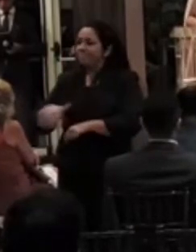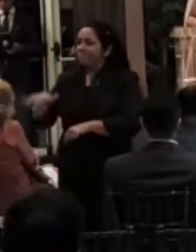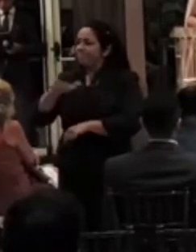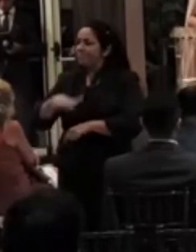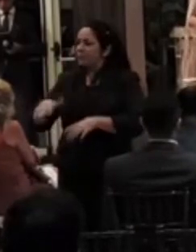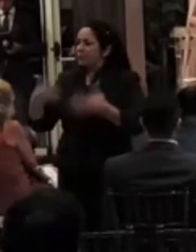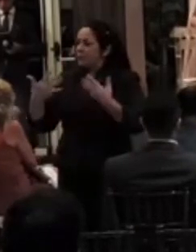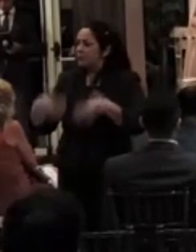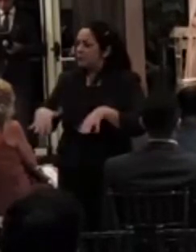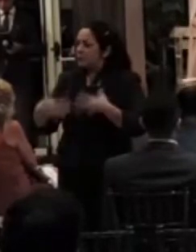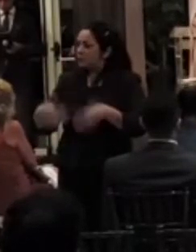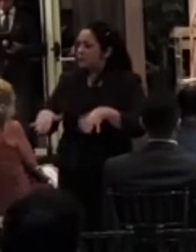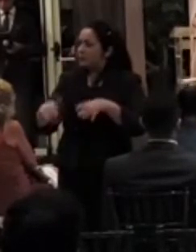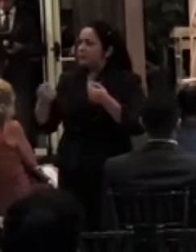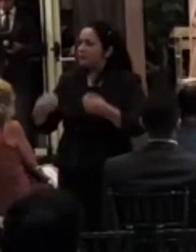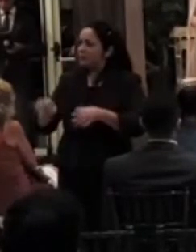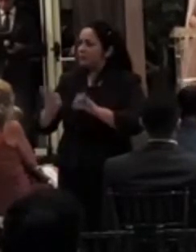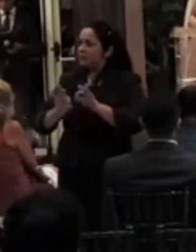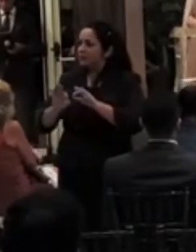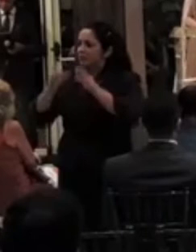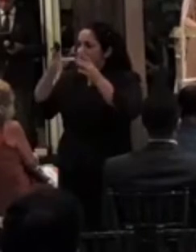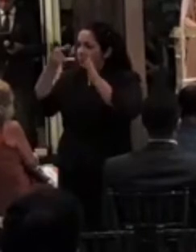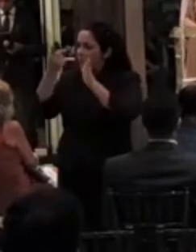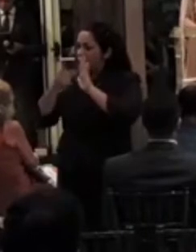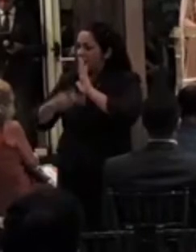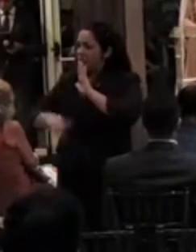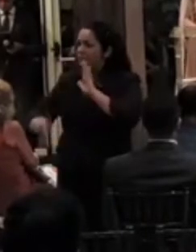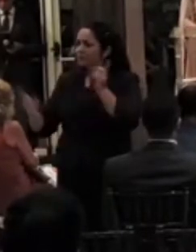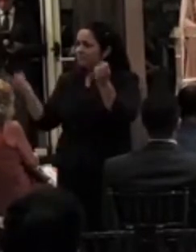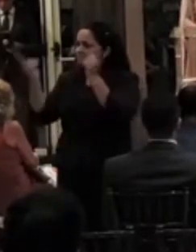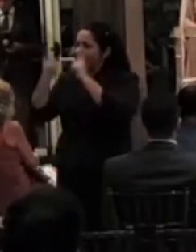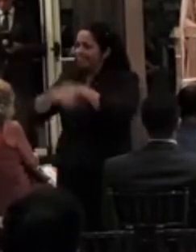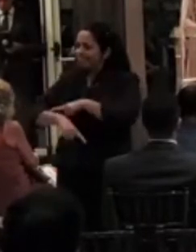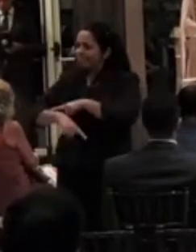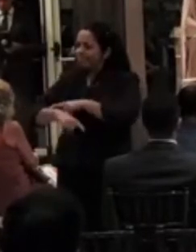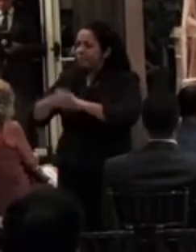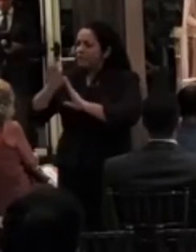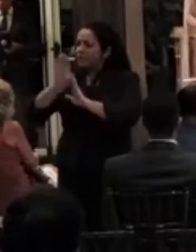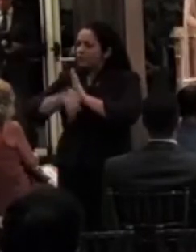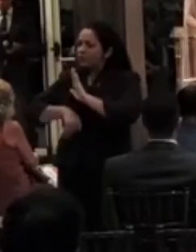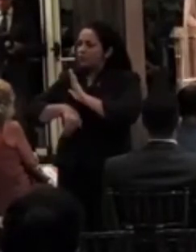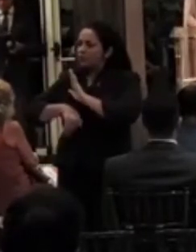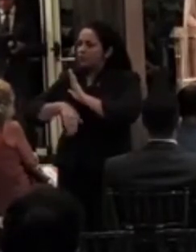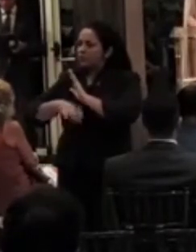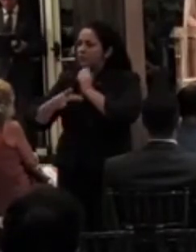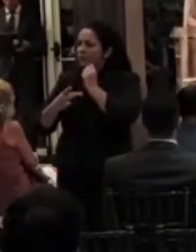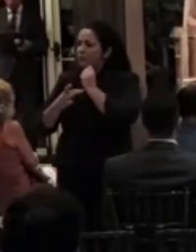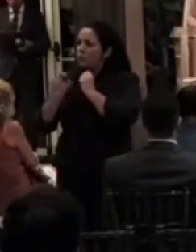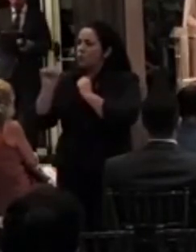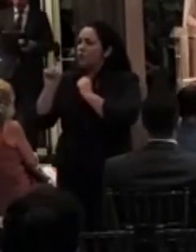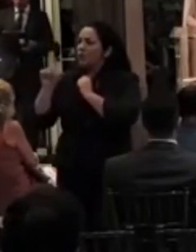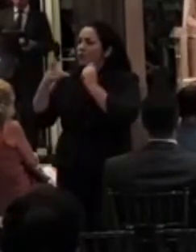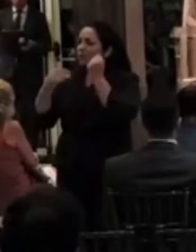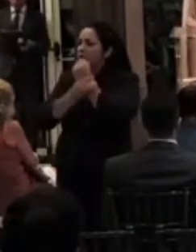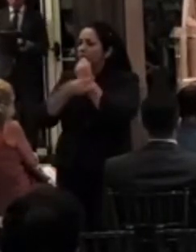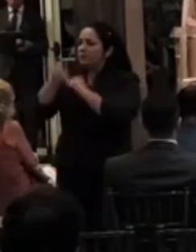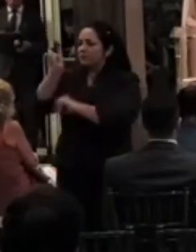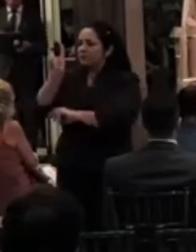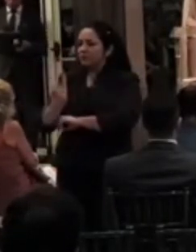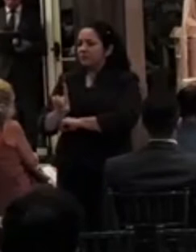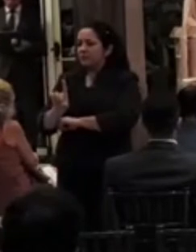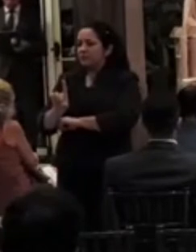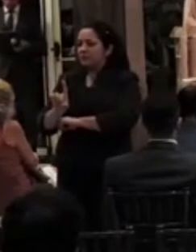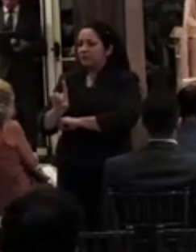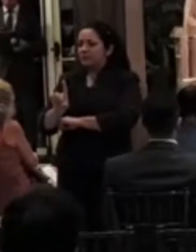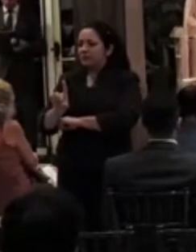de projetos que são contrários a todo o sistema de garantia de direitos básicos que vínhamos ajudando a